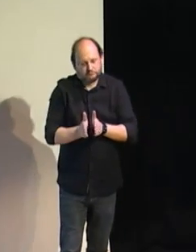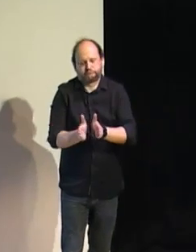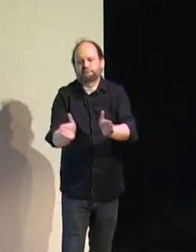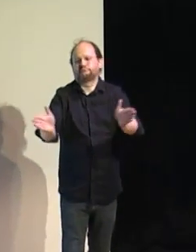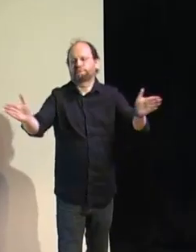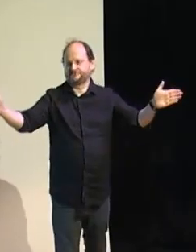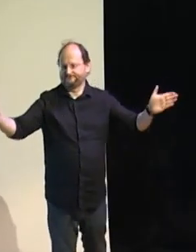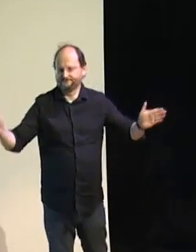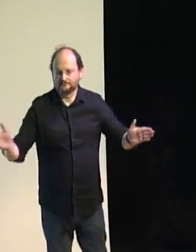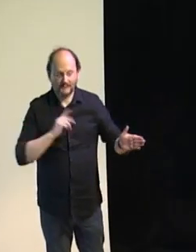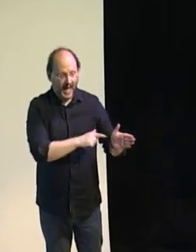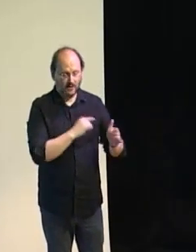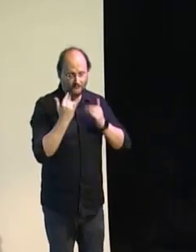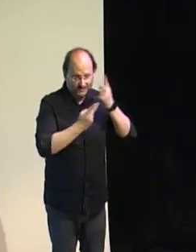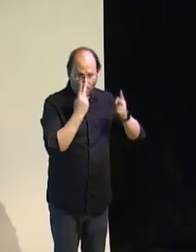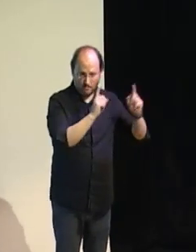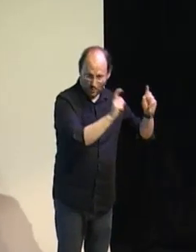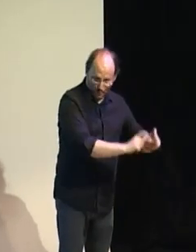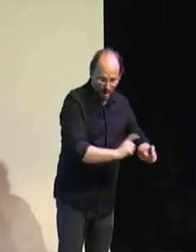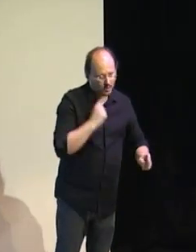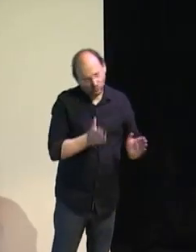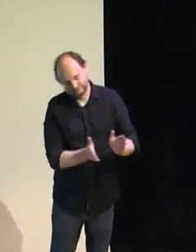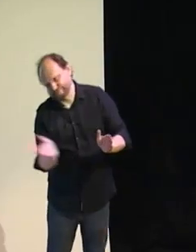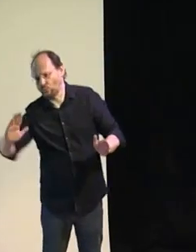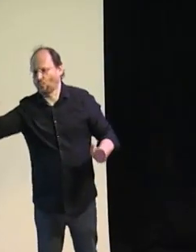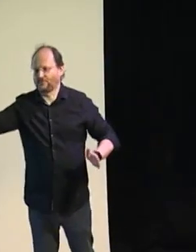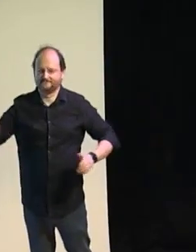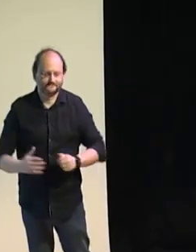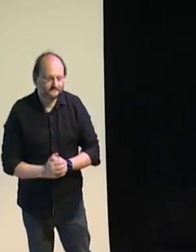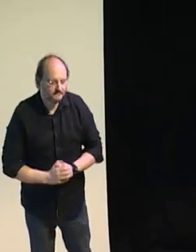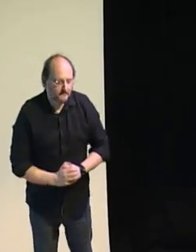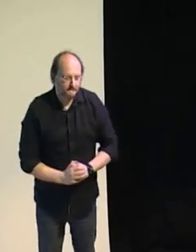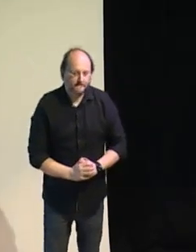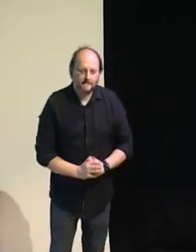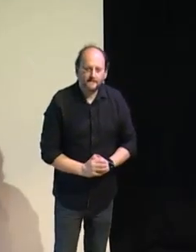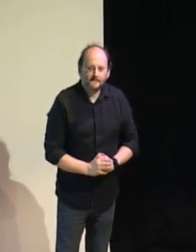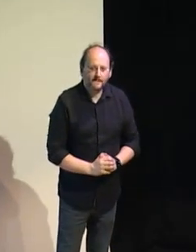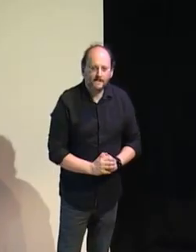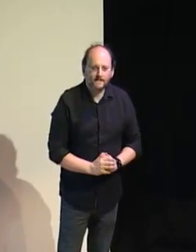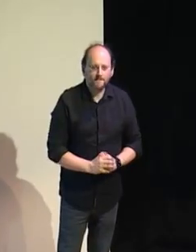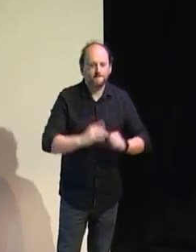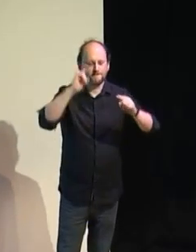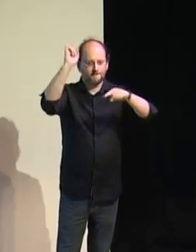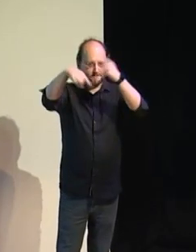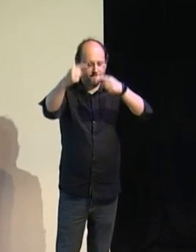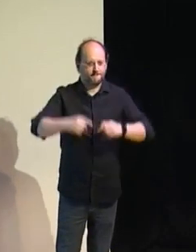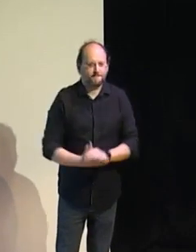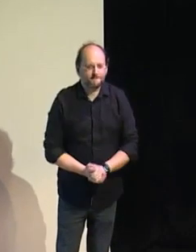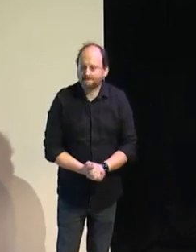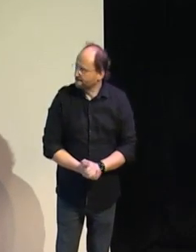réelle ou l'image dessinée. Il se trouve simplement que dans la langue des signes, l'image est restée fondamentale, alors